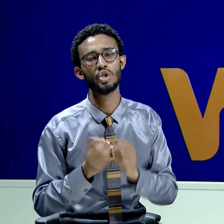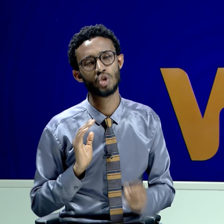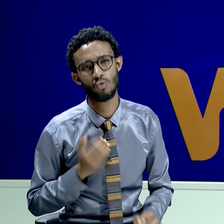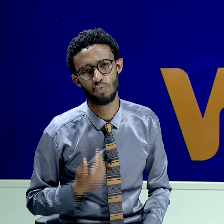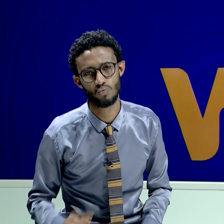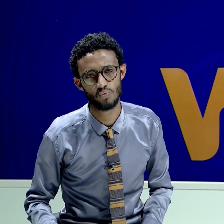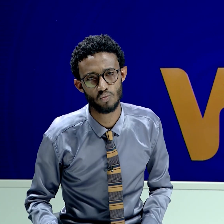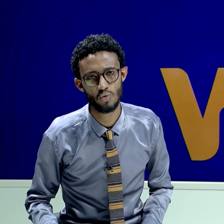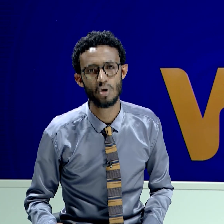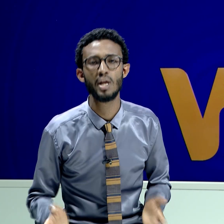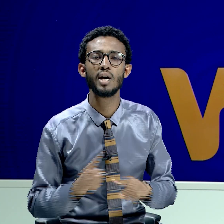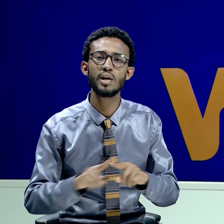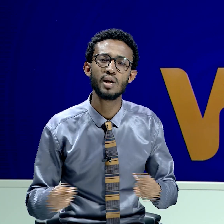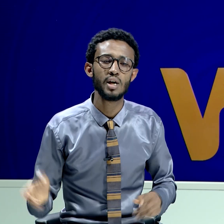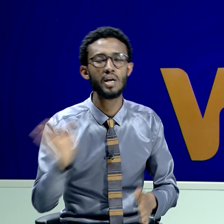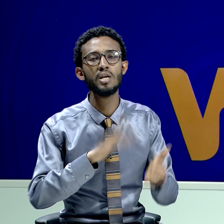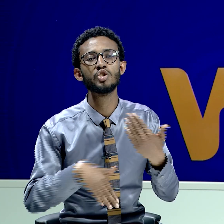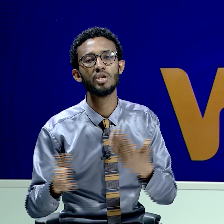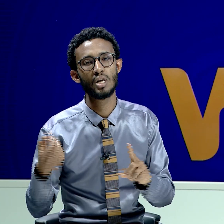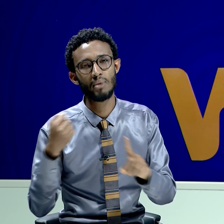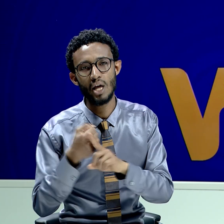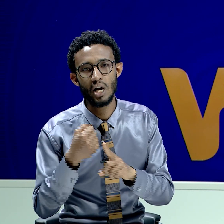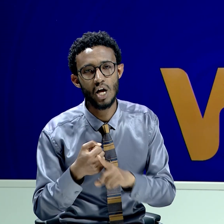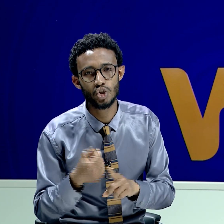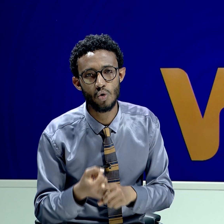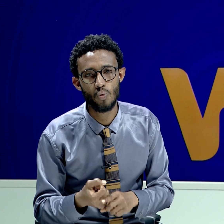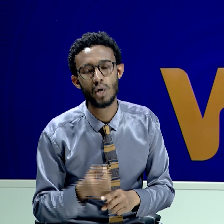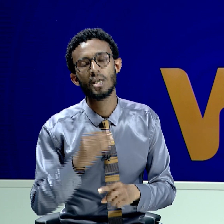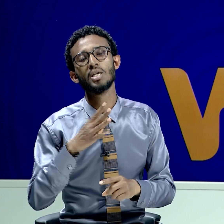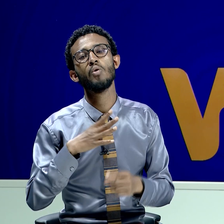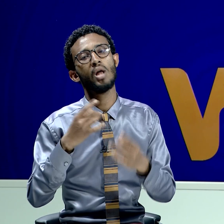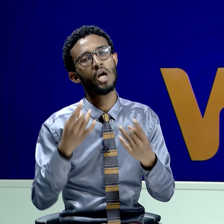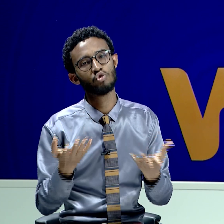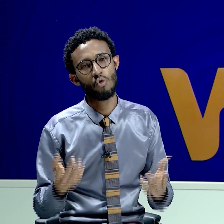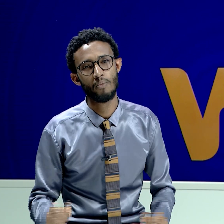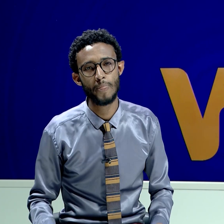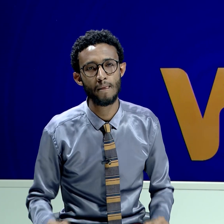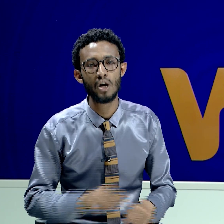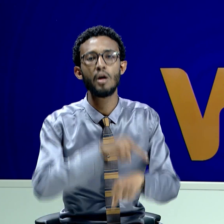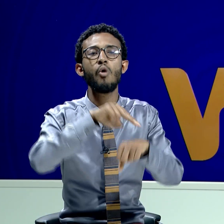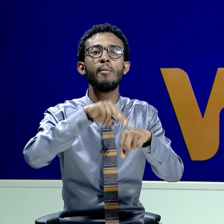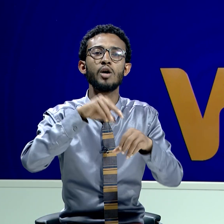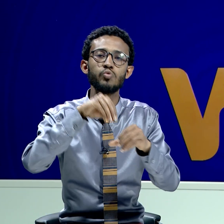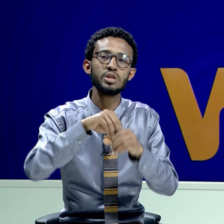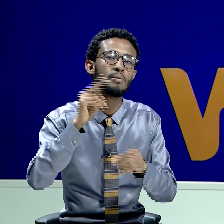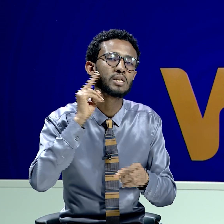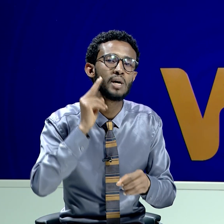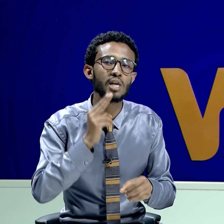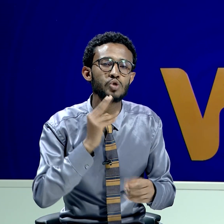ጉንቻቸው ናሉ። ነገር ግን ይህንን ችግር የሚታገላቸው ሰው ያላቸውም ተቋማት ውስጥ መስማት ሰናቸው